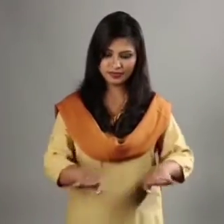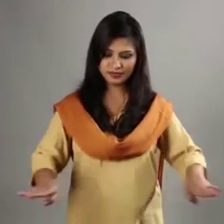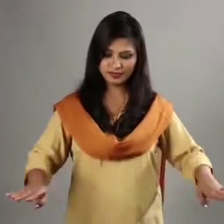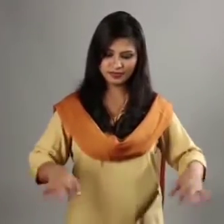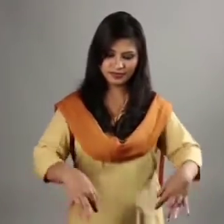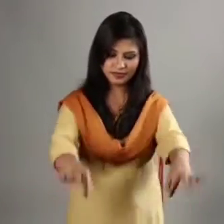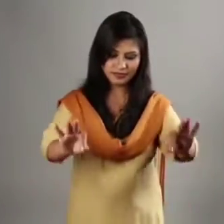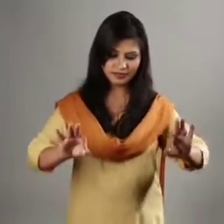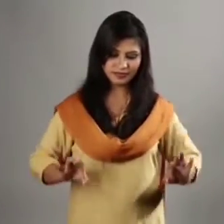बेडशीट.